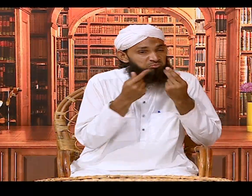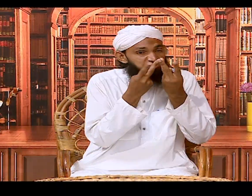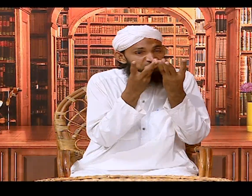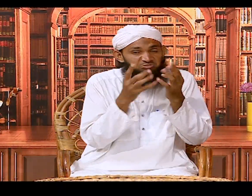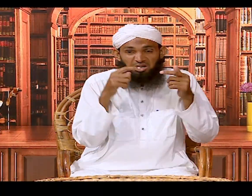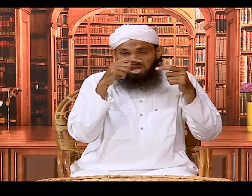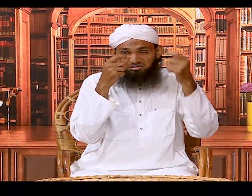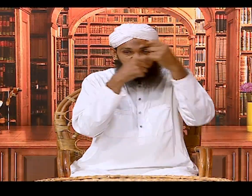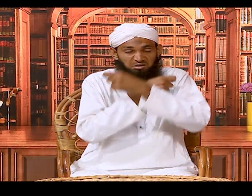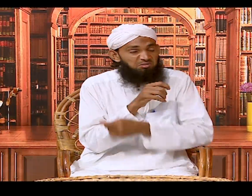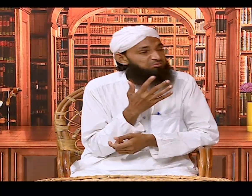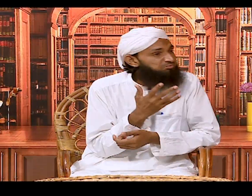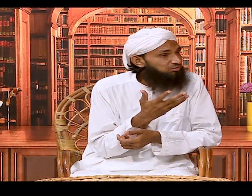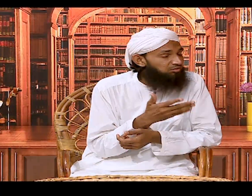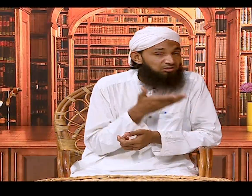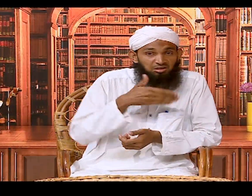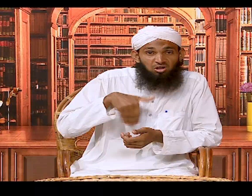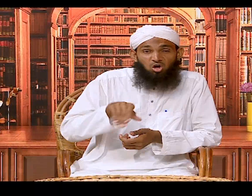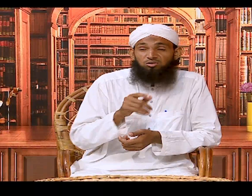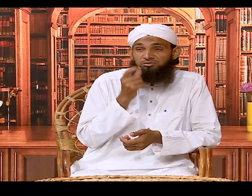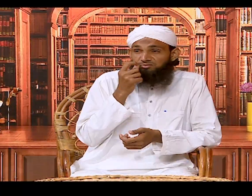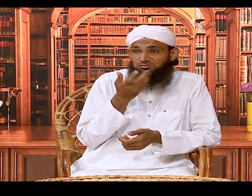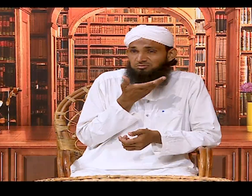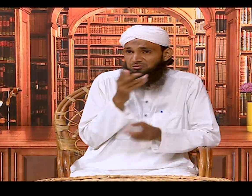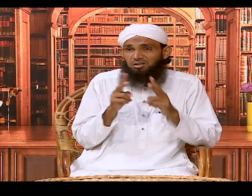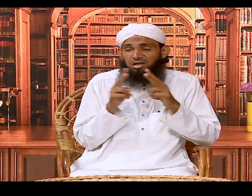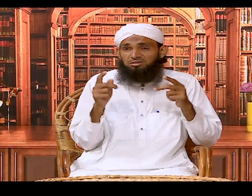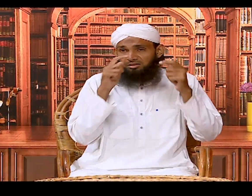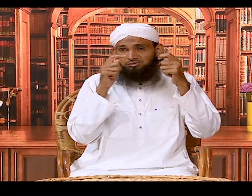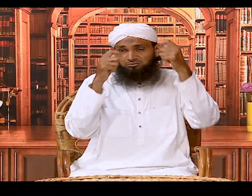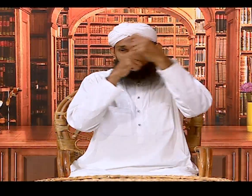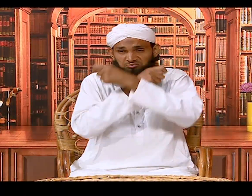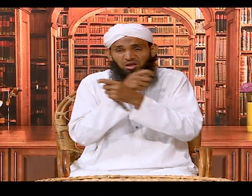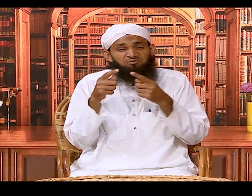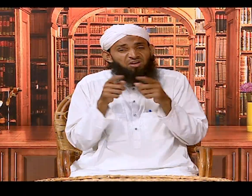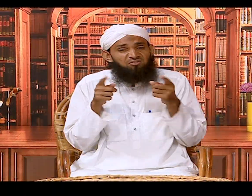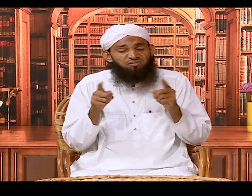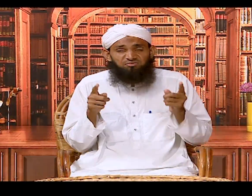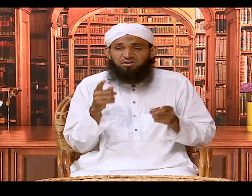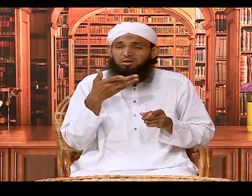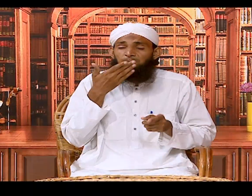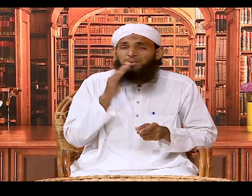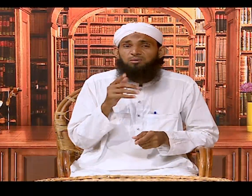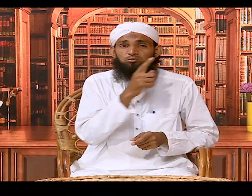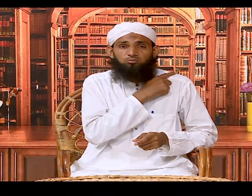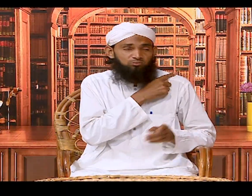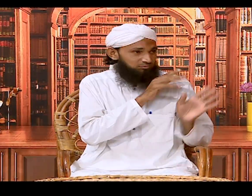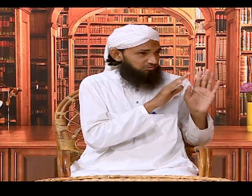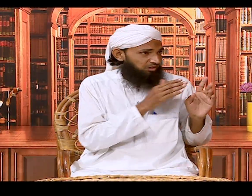اور وہاں حیا کرتی ہے جہاں حیا نہیں کرنی چاہیے۔ جہاں گناہ ہوتے ہیں وہاں حیا کرنی ہوتی ہے۔ اسی طرح بے